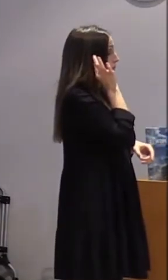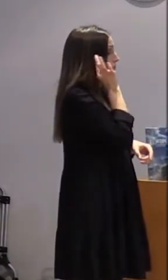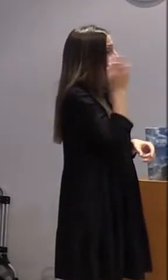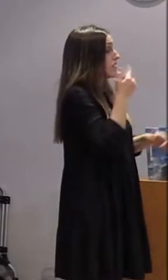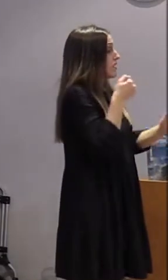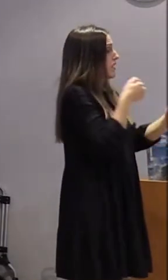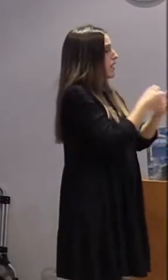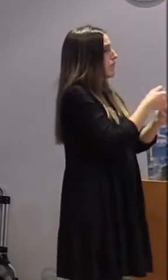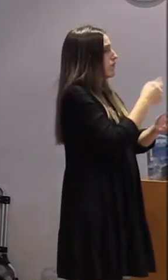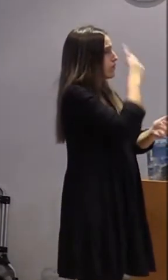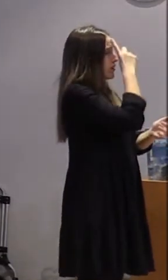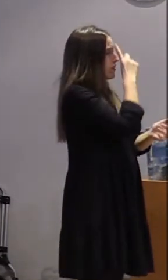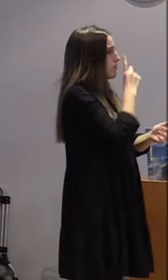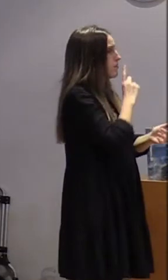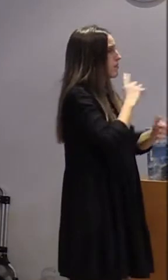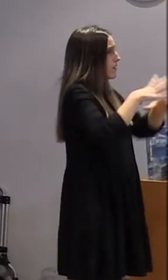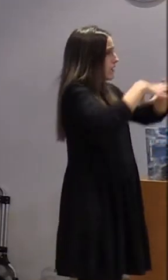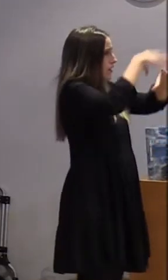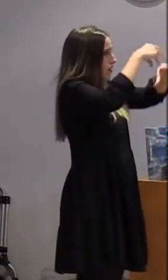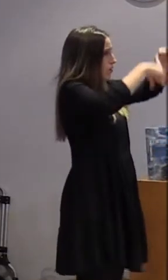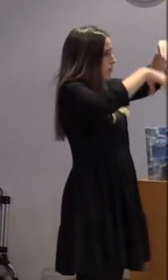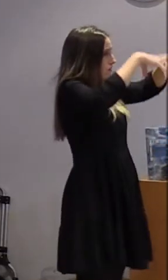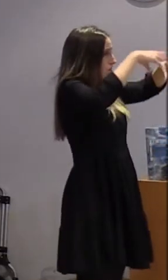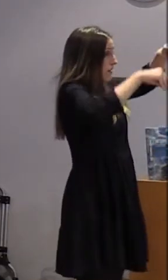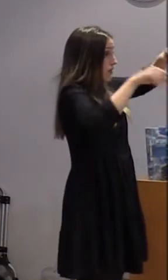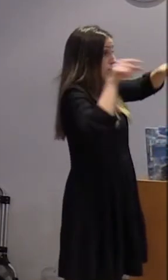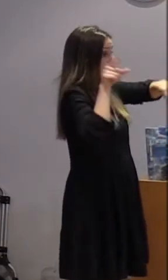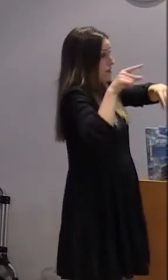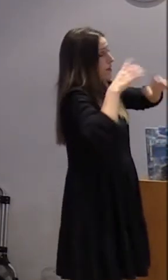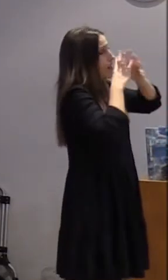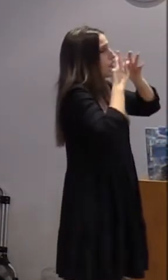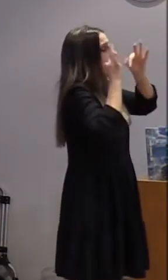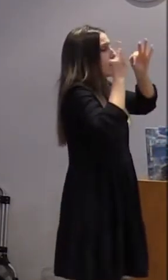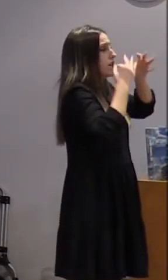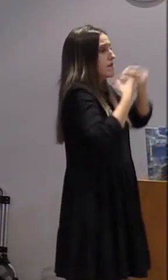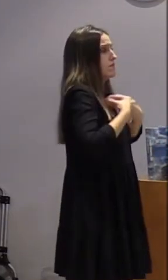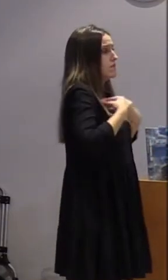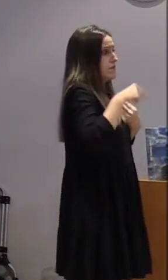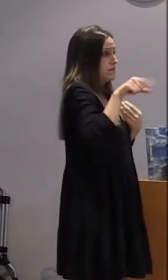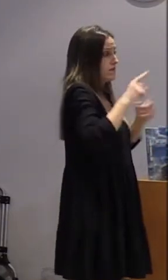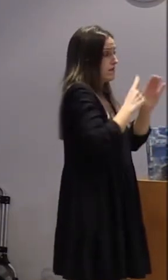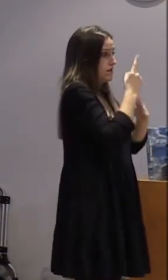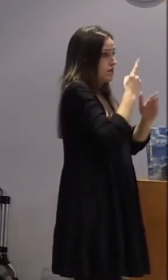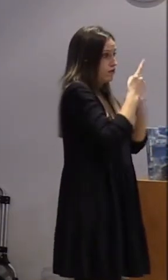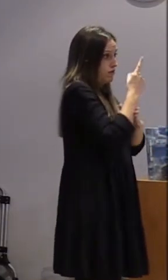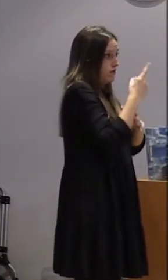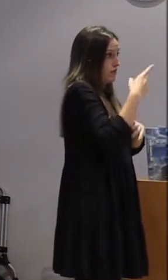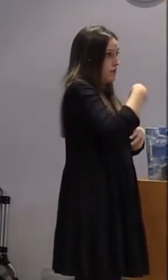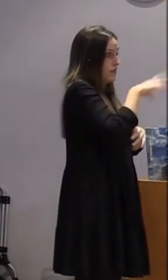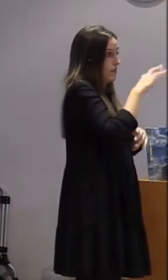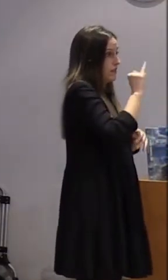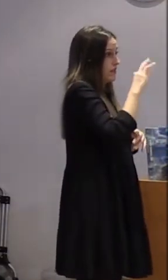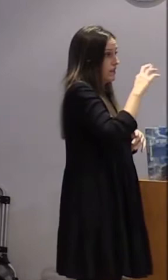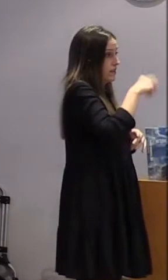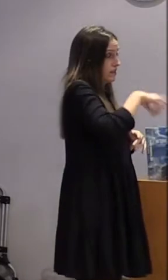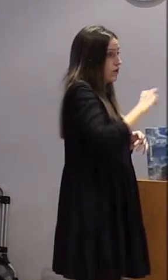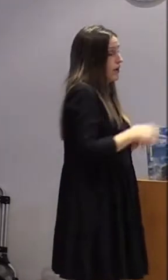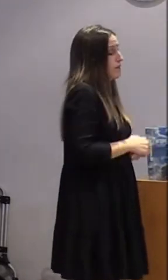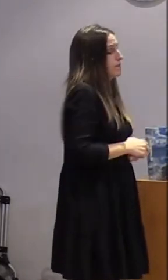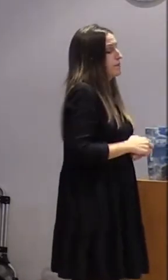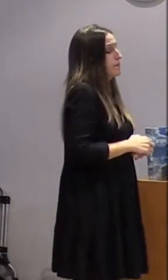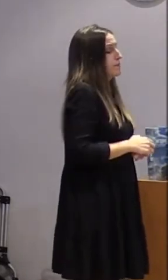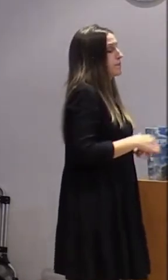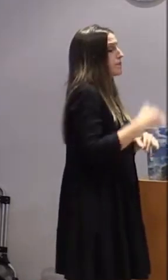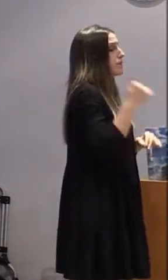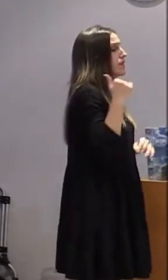fondo el perfil de los Pirineos, sabéis que David vivía allí en el norte de Gerona, en Ampurdán.